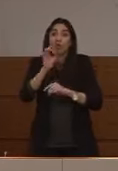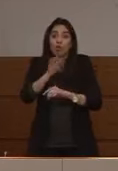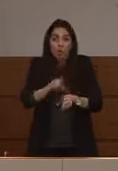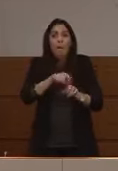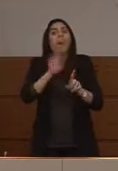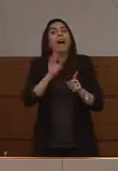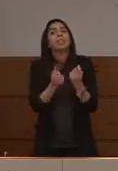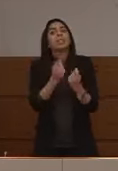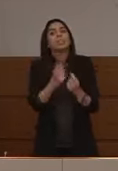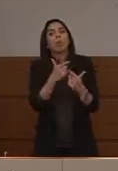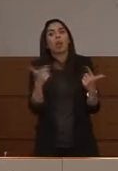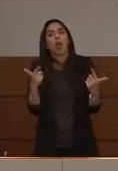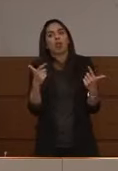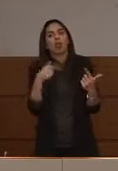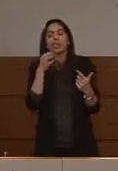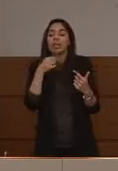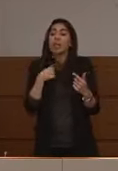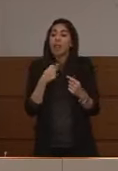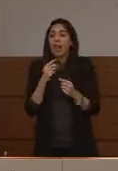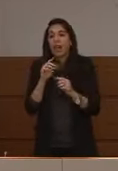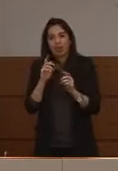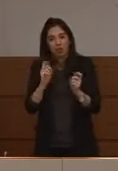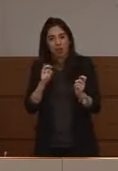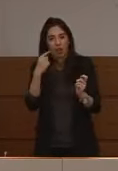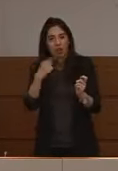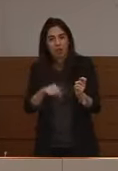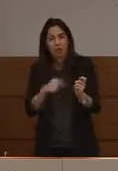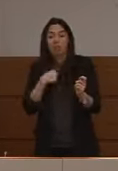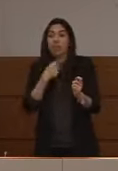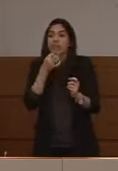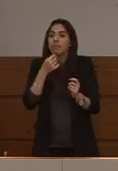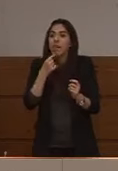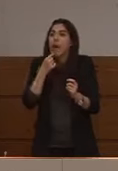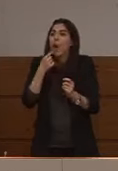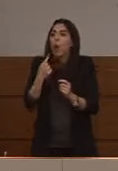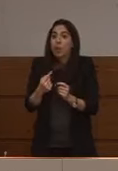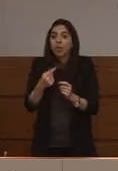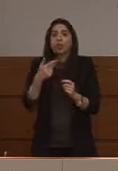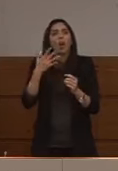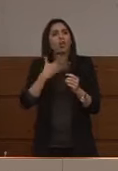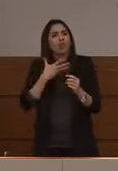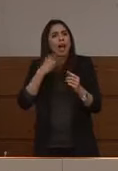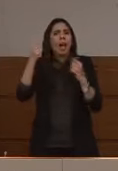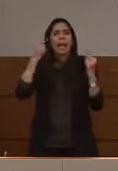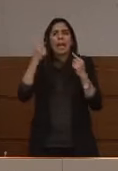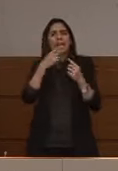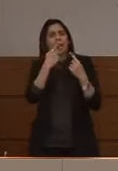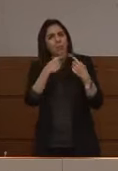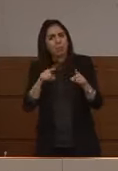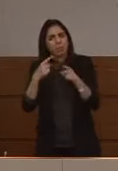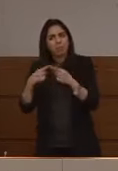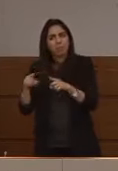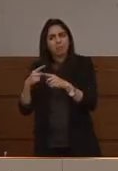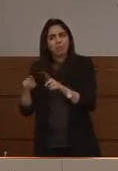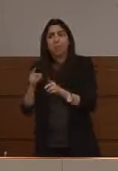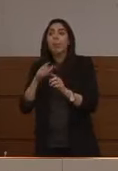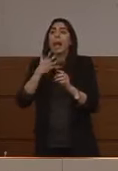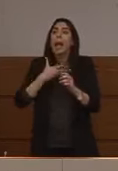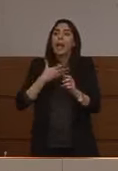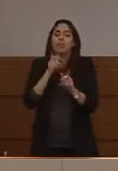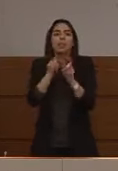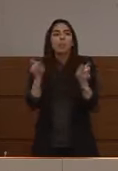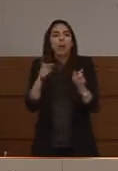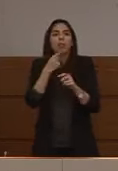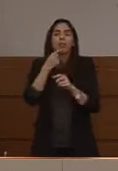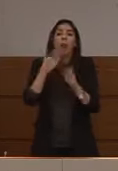ci sono diverse idee c'è addirittura a qualcuno che ipotizza di più di